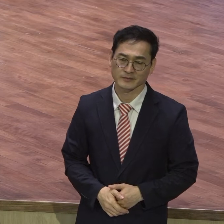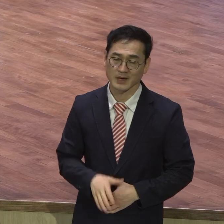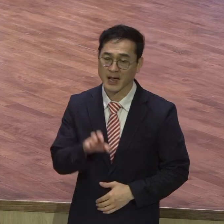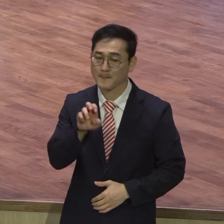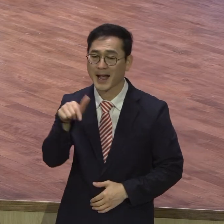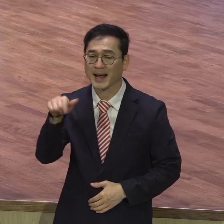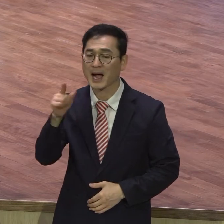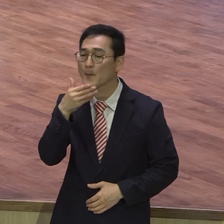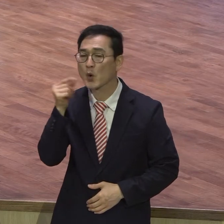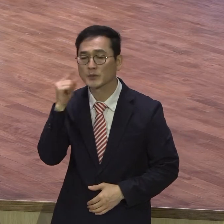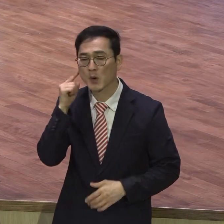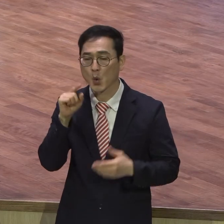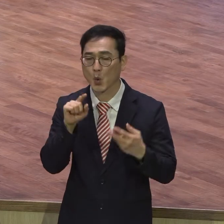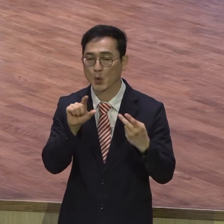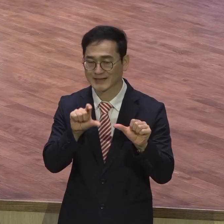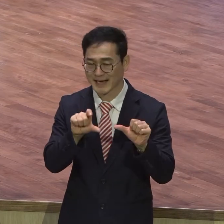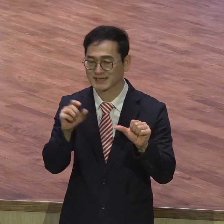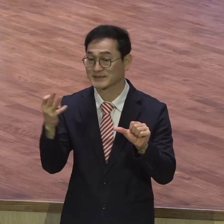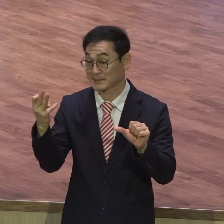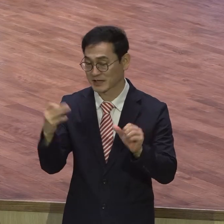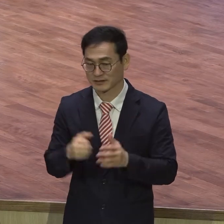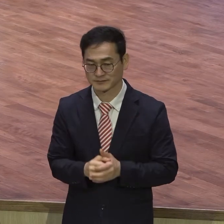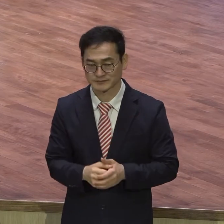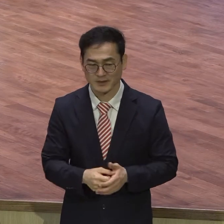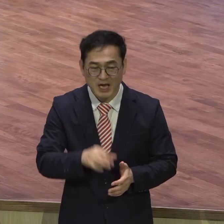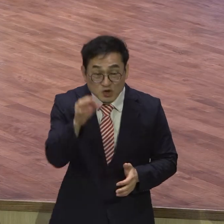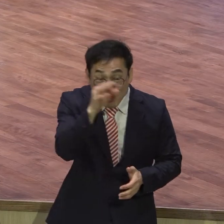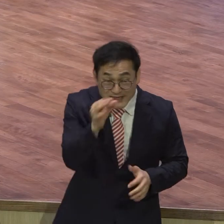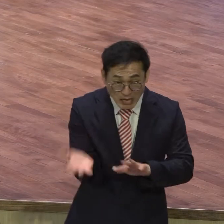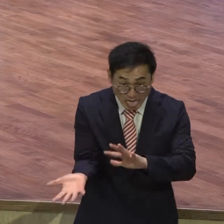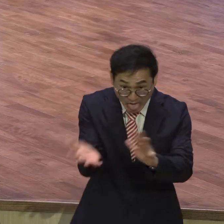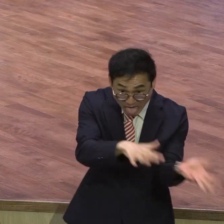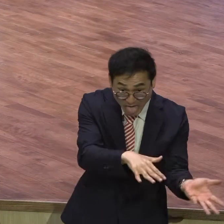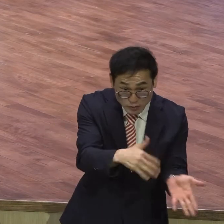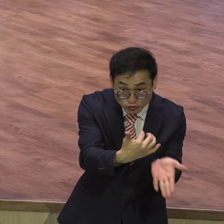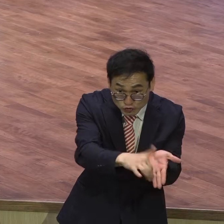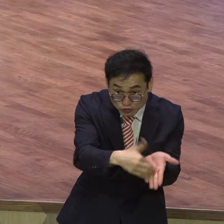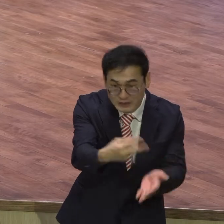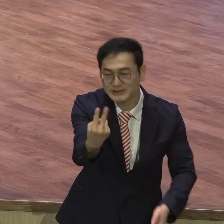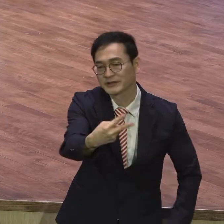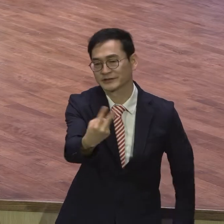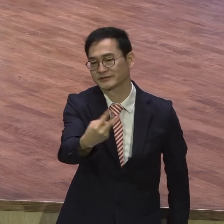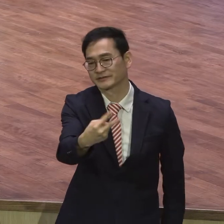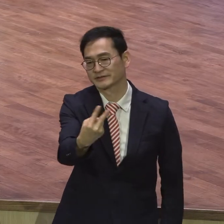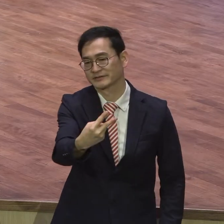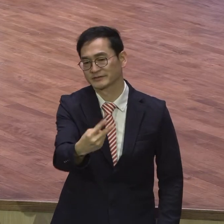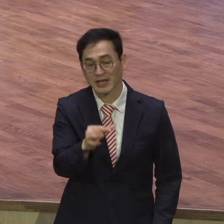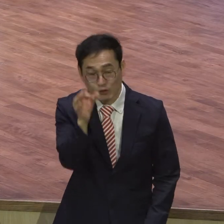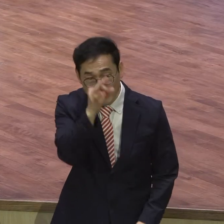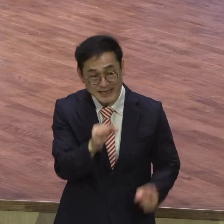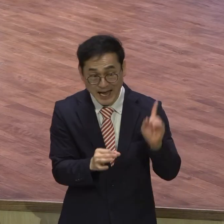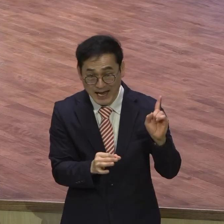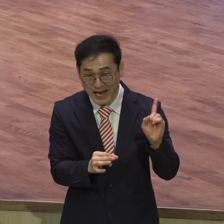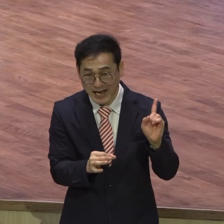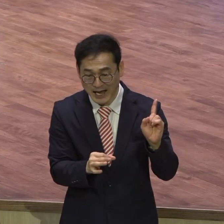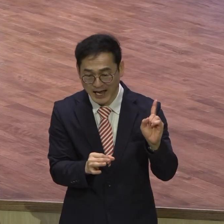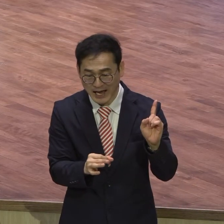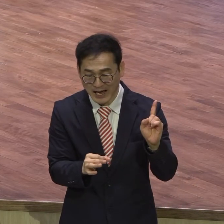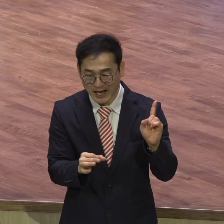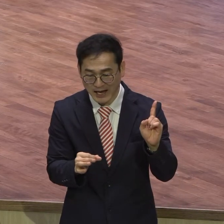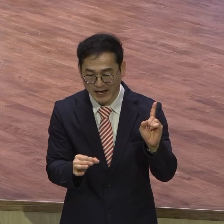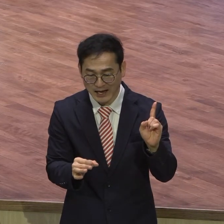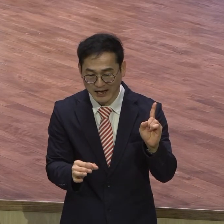몰사한 돼지대의 수가 2천마리나 되었다고 그랬어요 2천마리 돼지 한 마리를 싸게